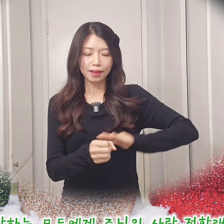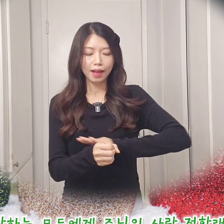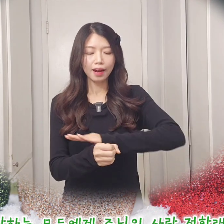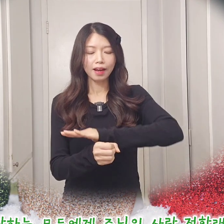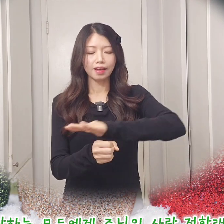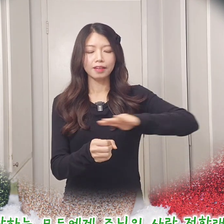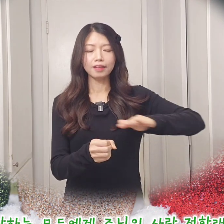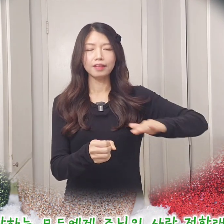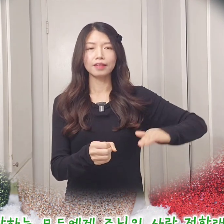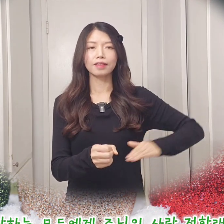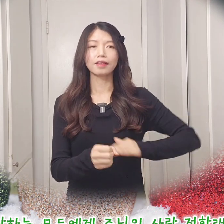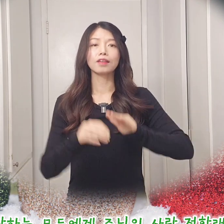사랑하는